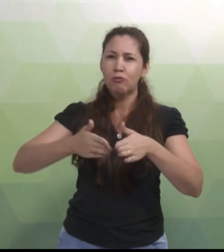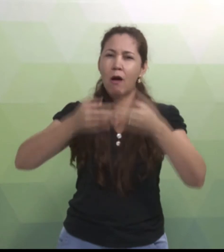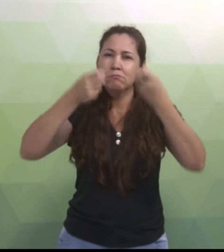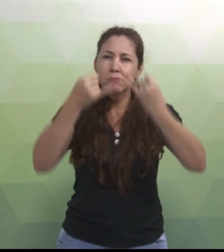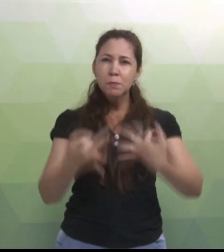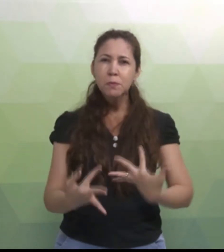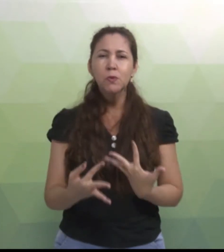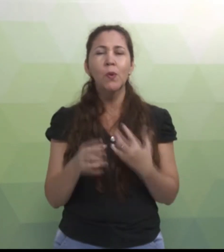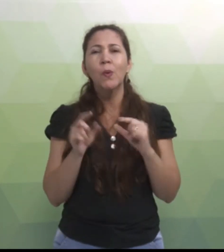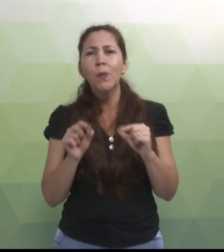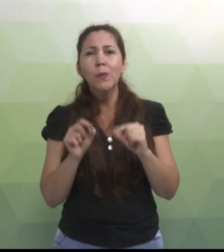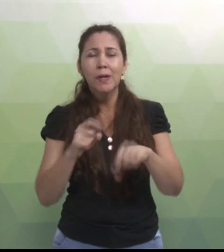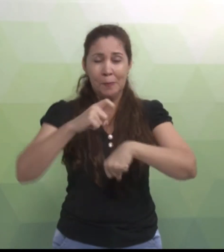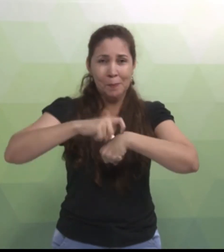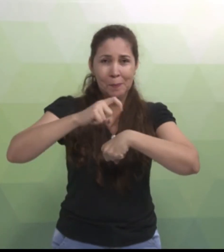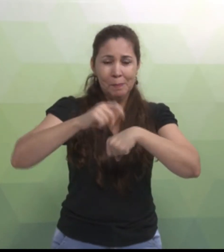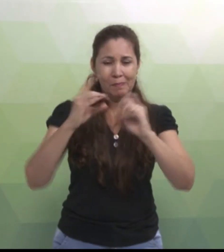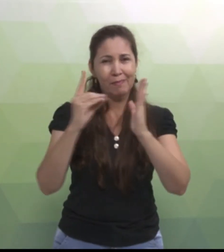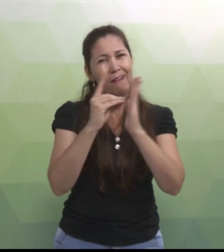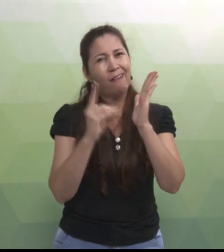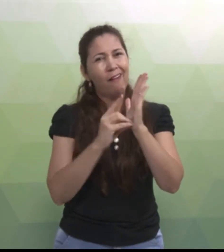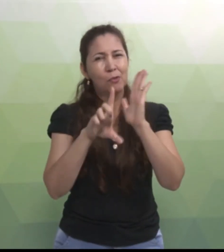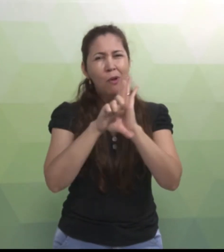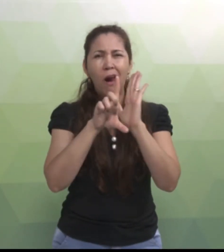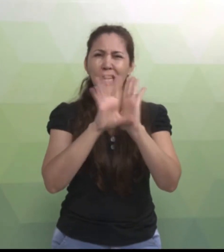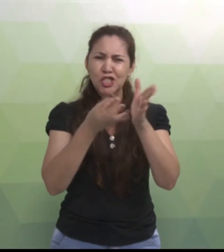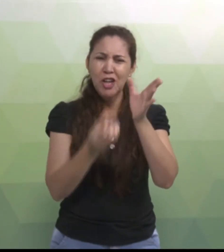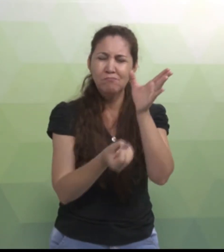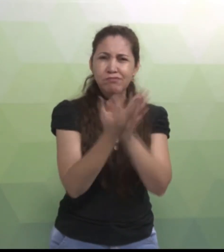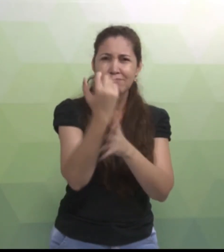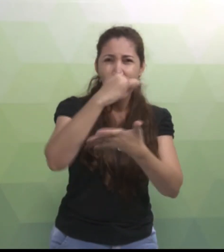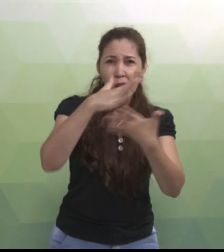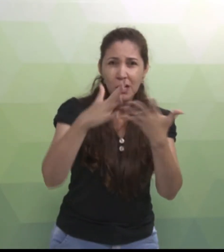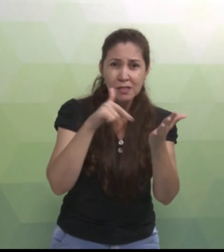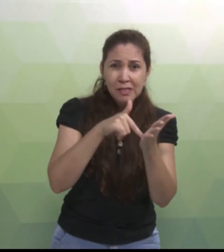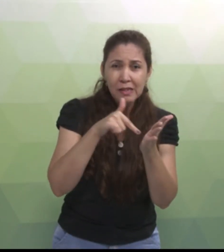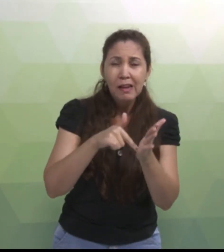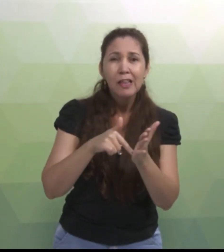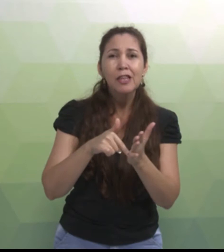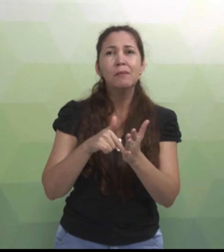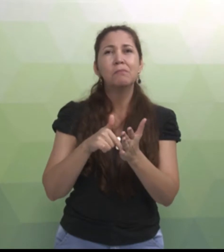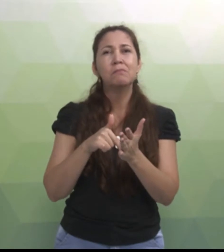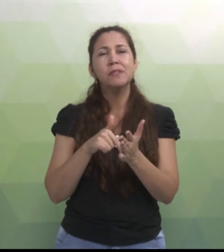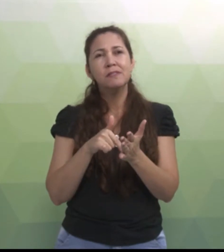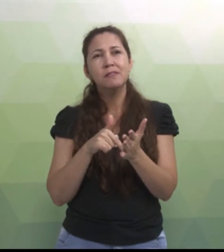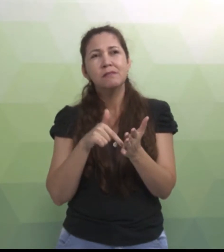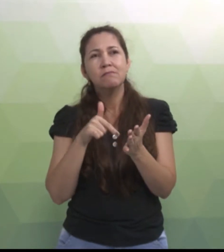Então, antes nós já explicamos, já falamos sobre o decreto, sobre a lei da Libras,